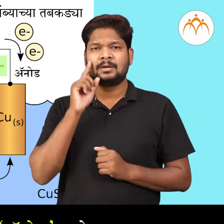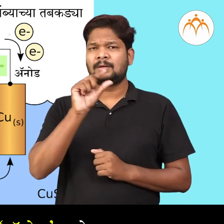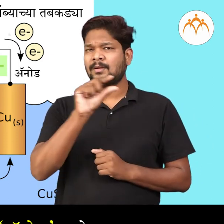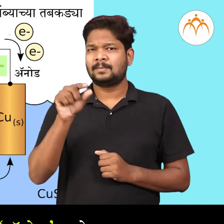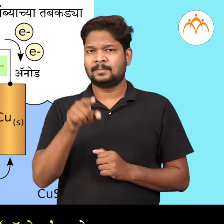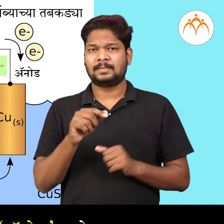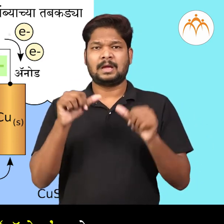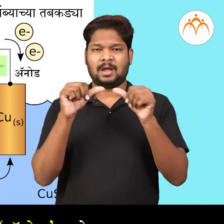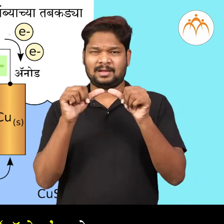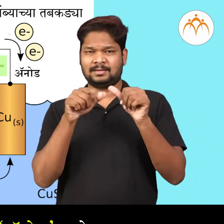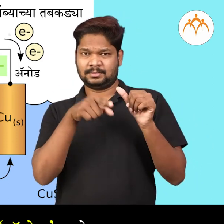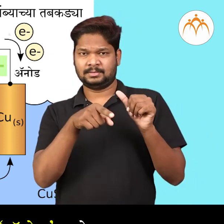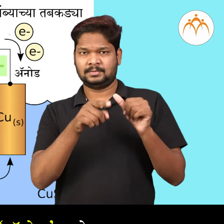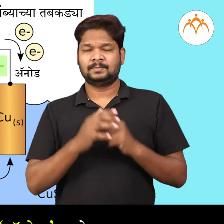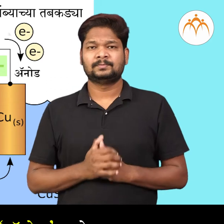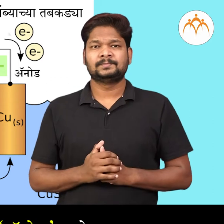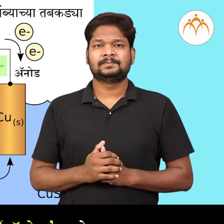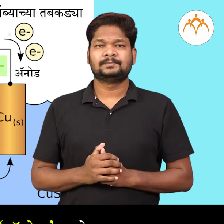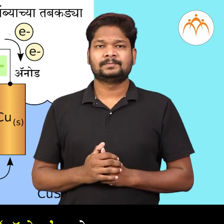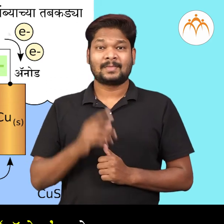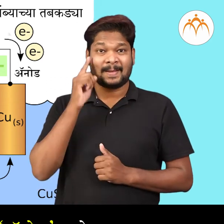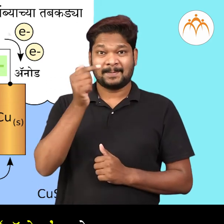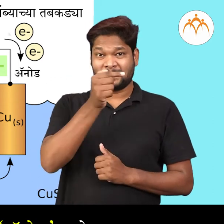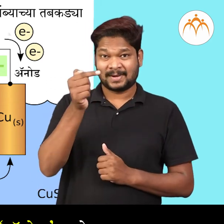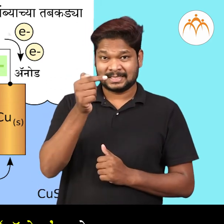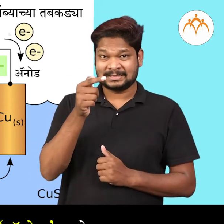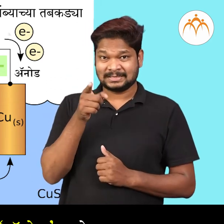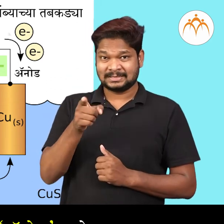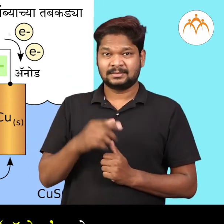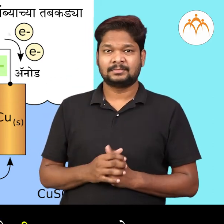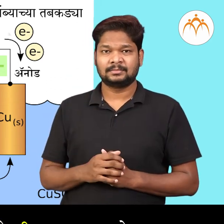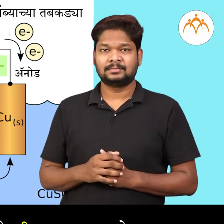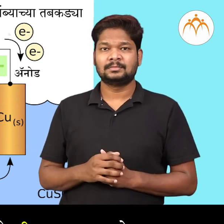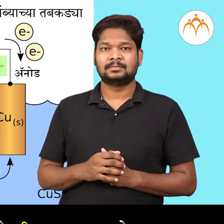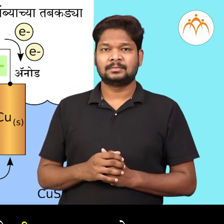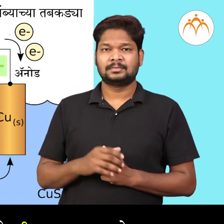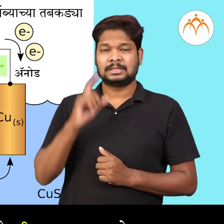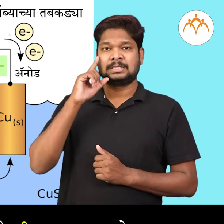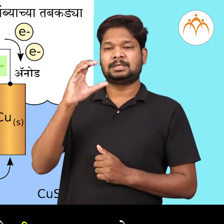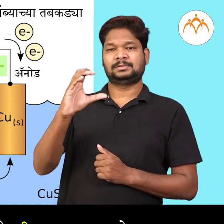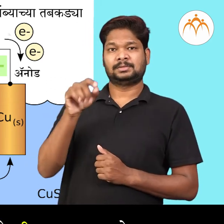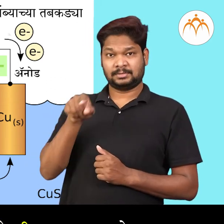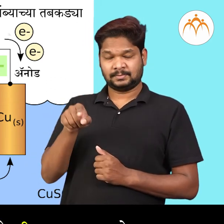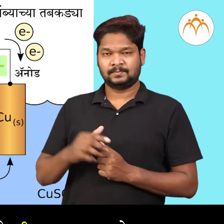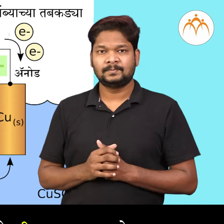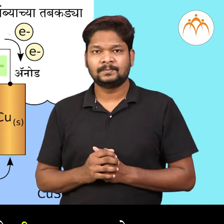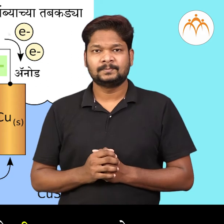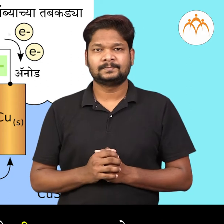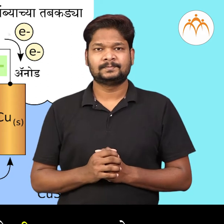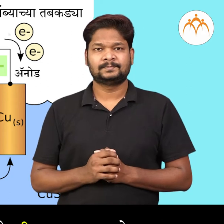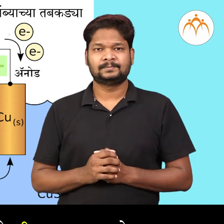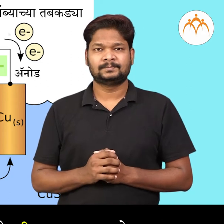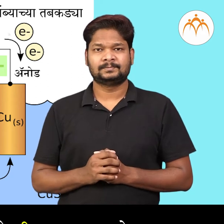उद्धृत इलेक्ट्रा कैथल से घटा श्रॉफ